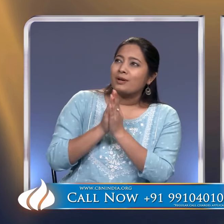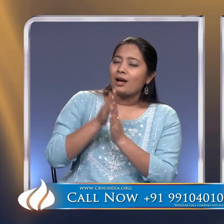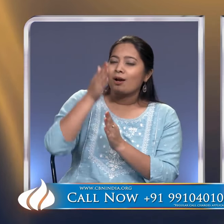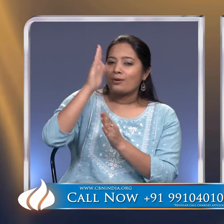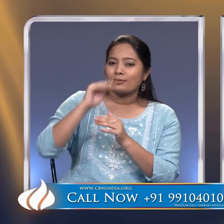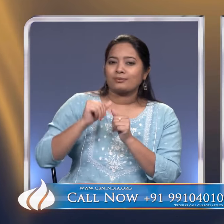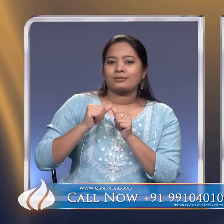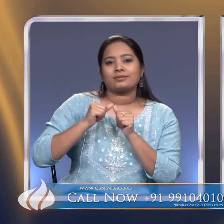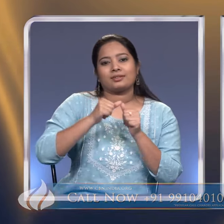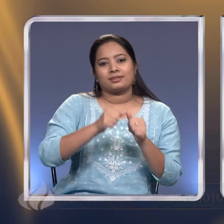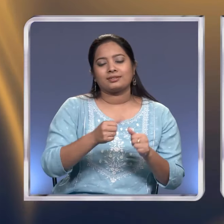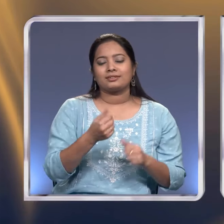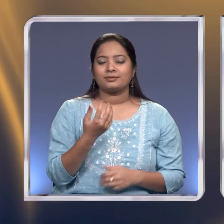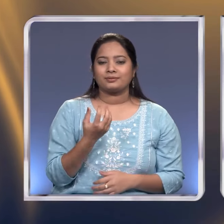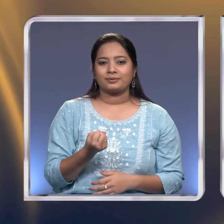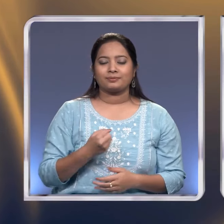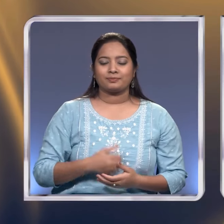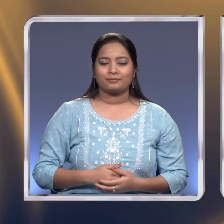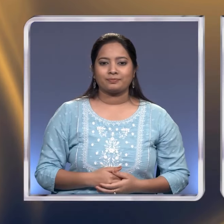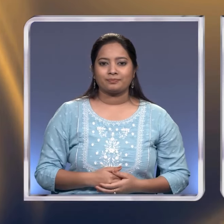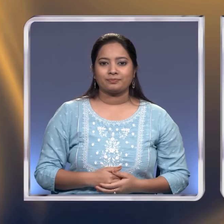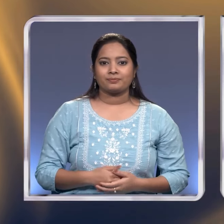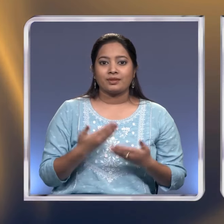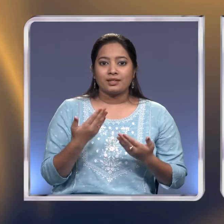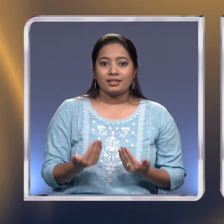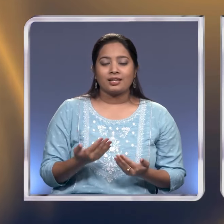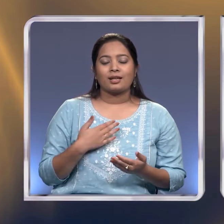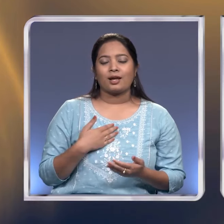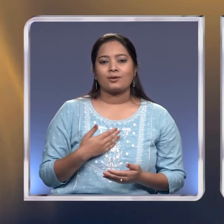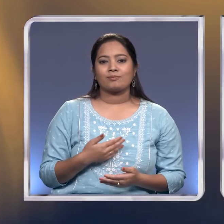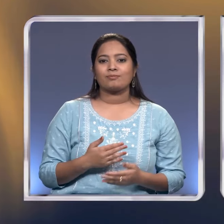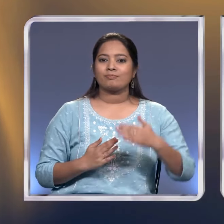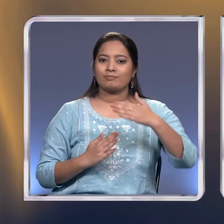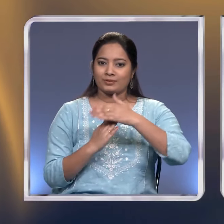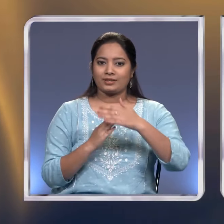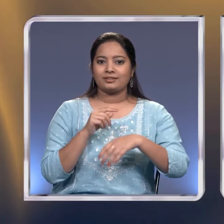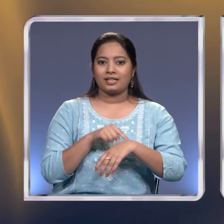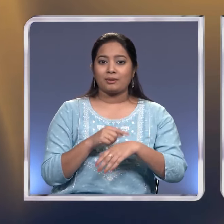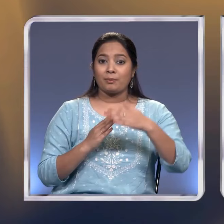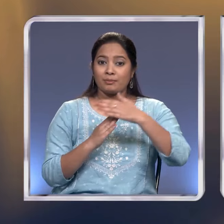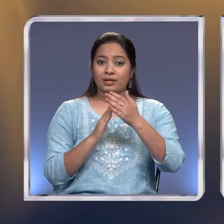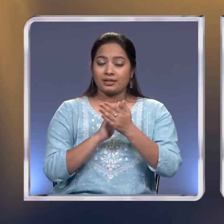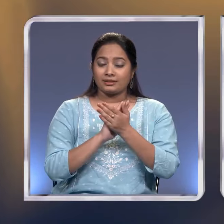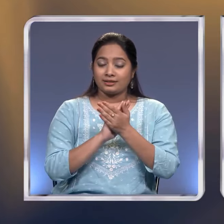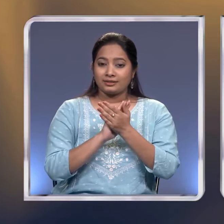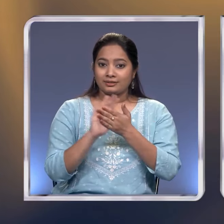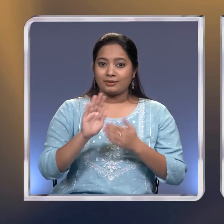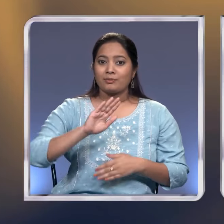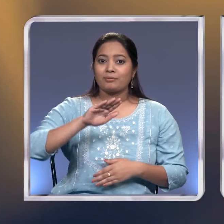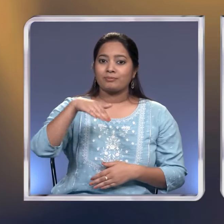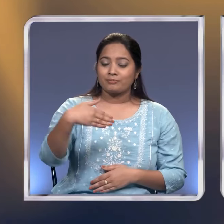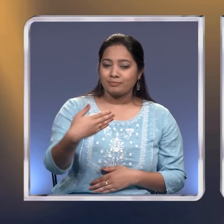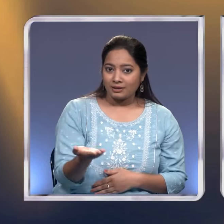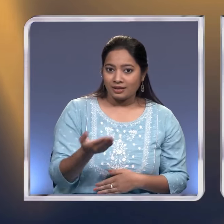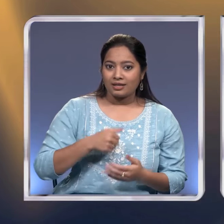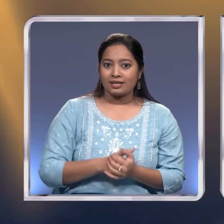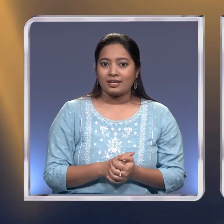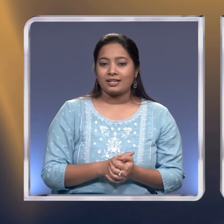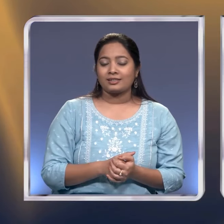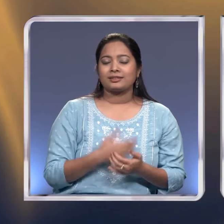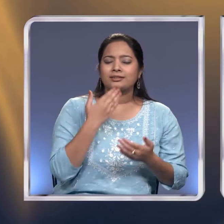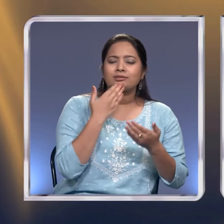इच्छा अनुसार हमारी प्रार्थनाओं का जवाब देता है। और अब समय आ गया है कि हम एक छोटा सा ब्रेक लें और ब्रेक के बाद आज शुक्रिया